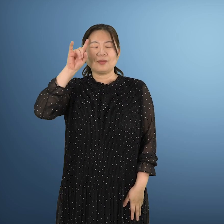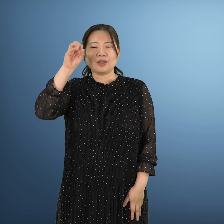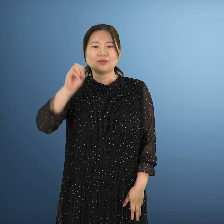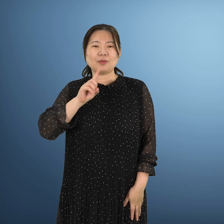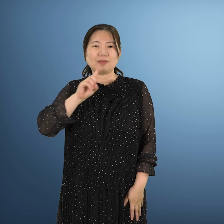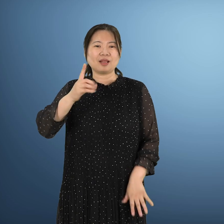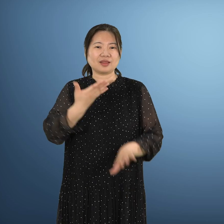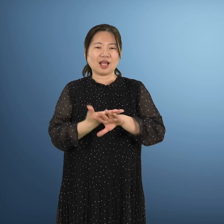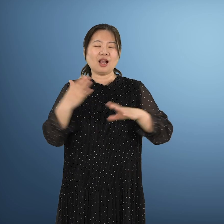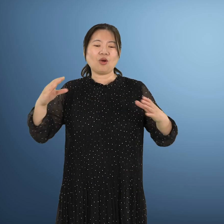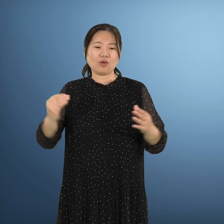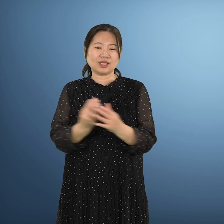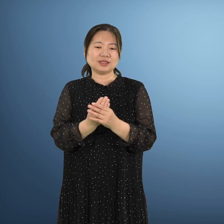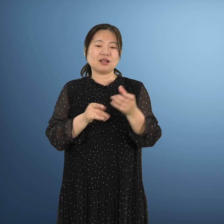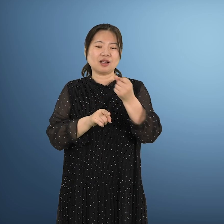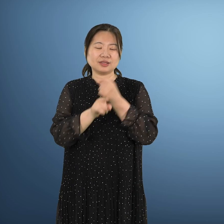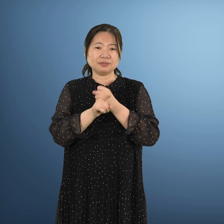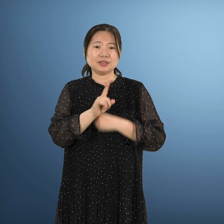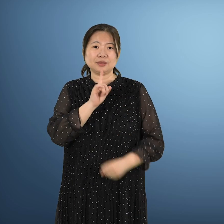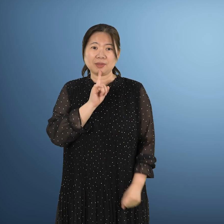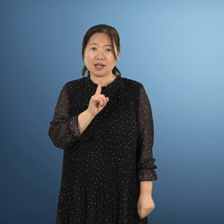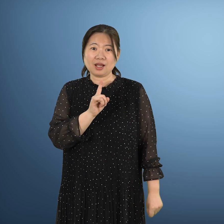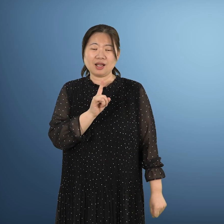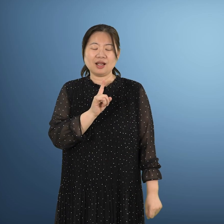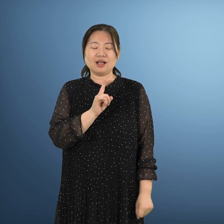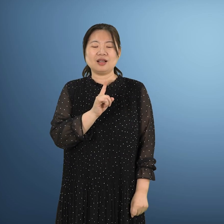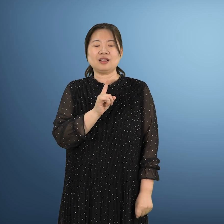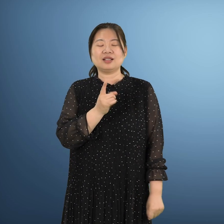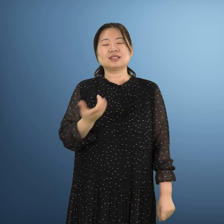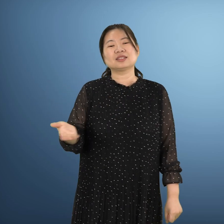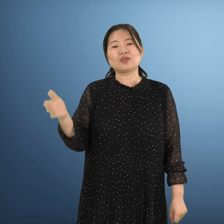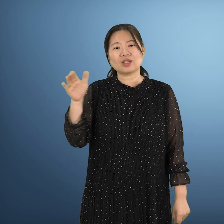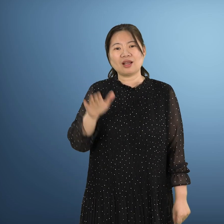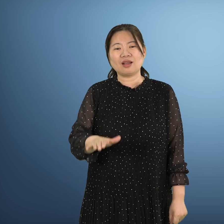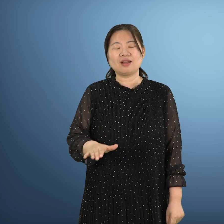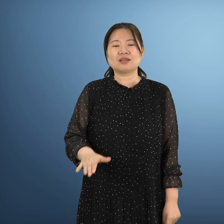퍼펙트라는 개념은 완전하다는 뜻이죠.